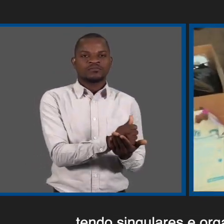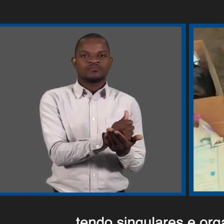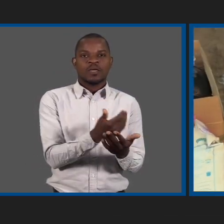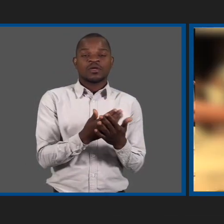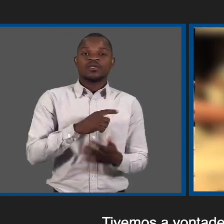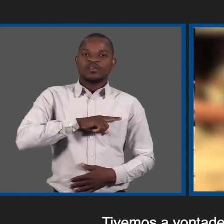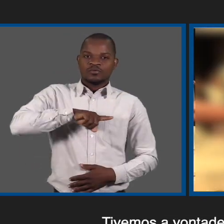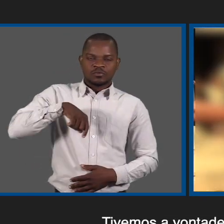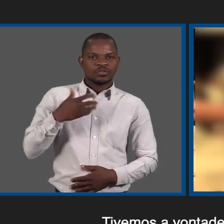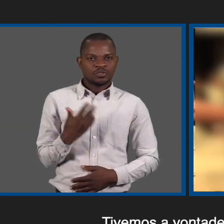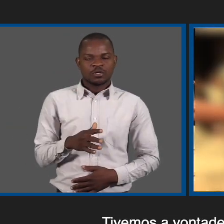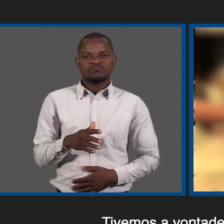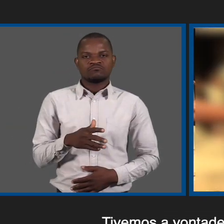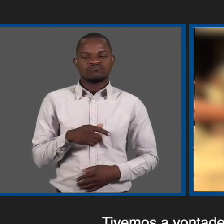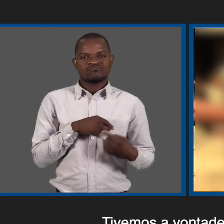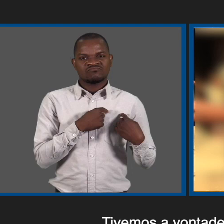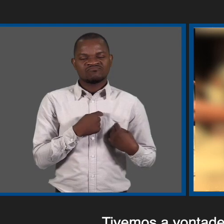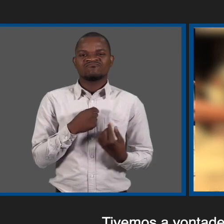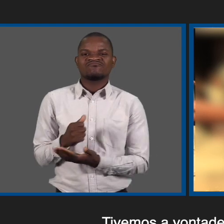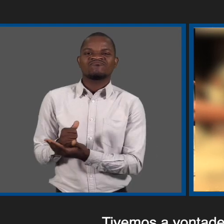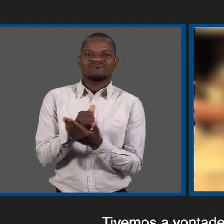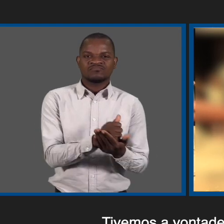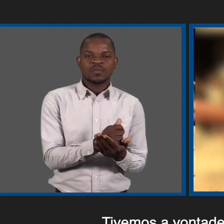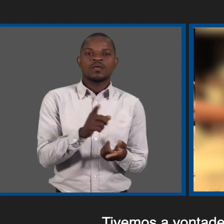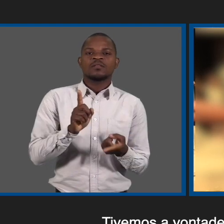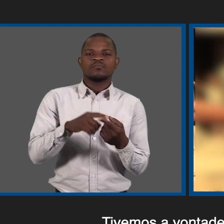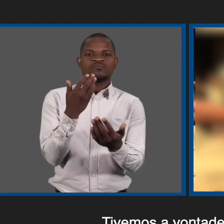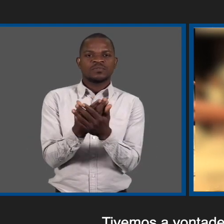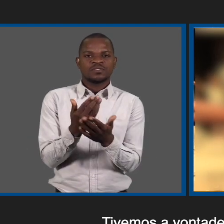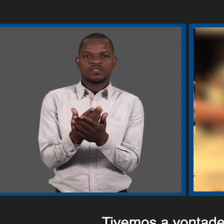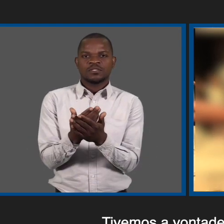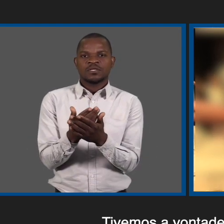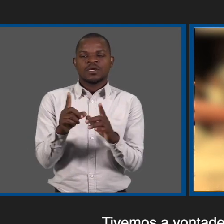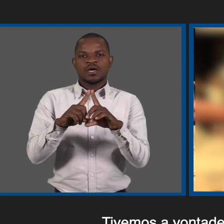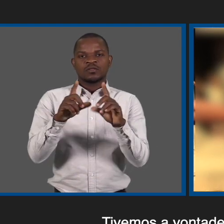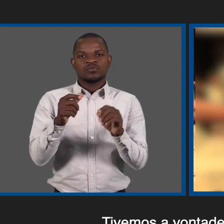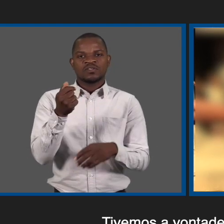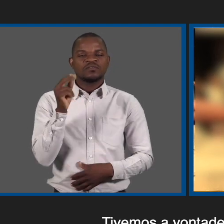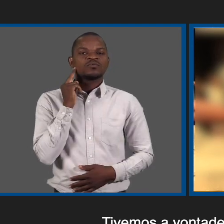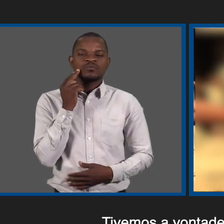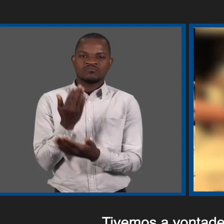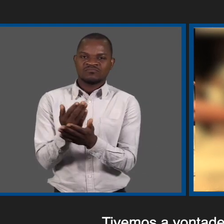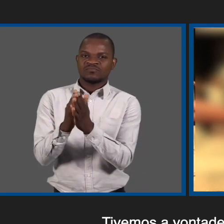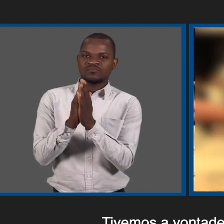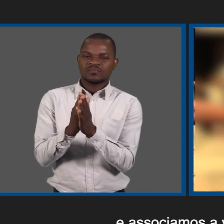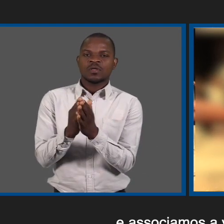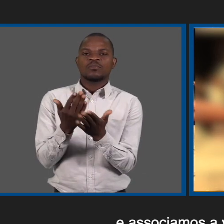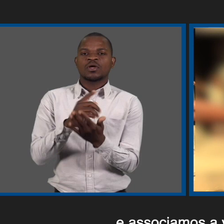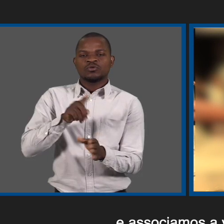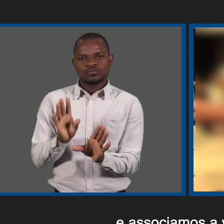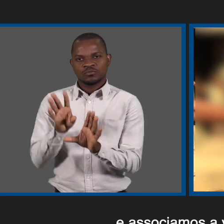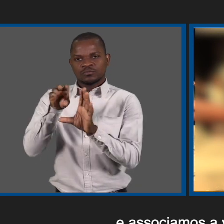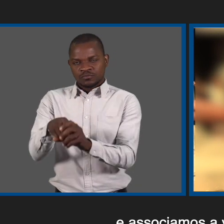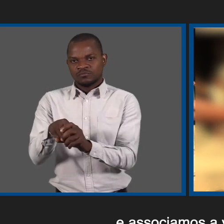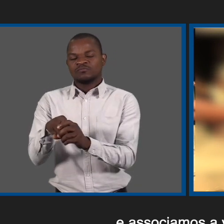à causa. Tivemos a vontade de aderir a este gesto e agradecer também a vossa boa vontade da TV Surdo. E